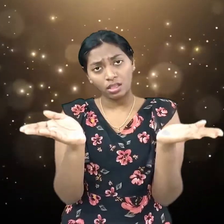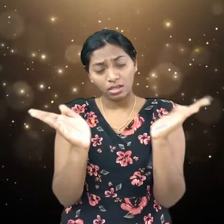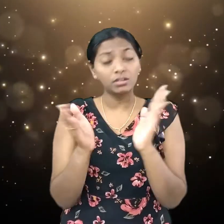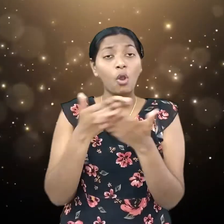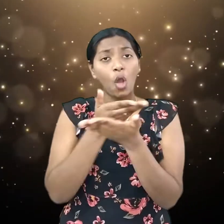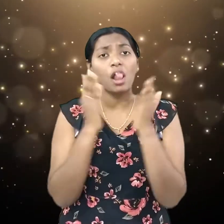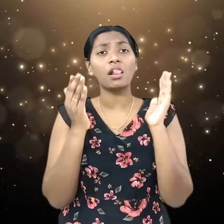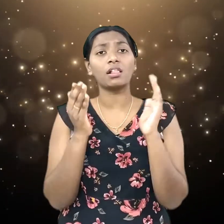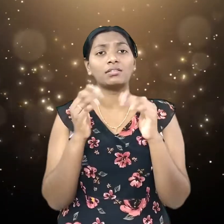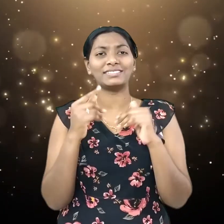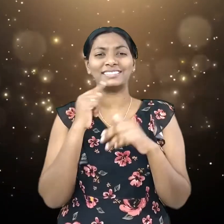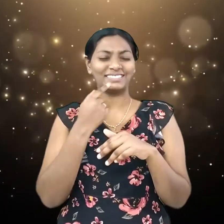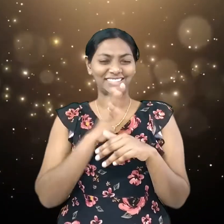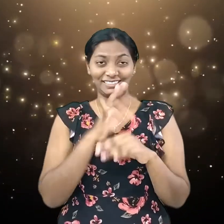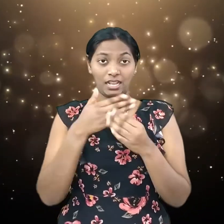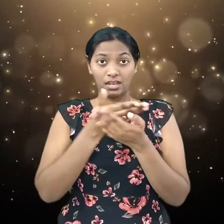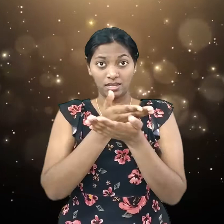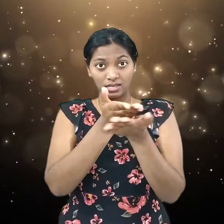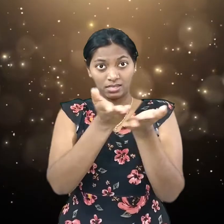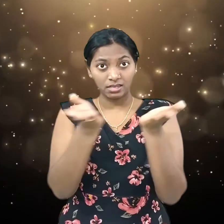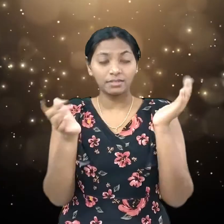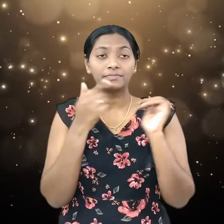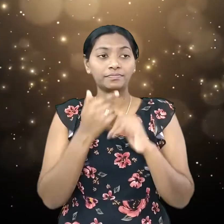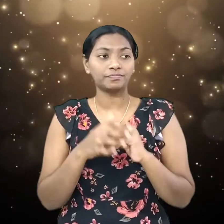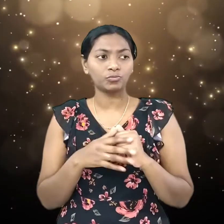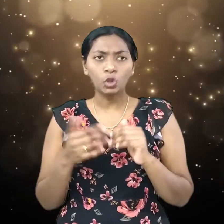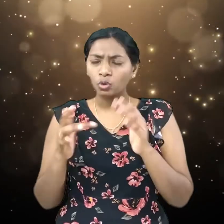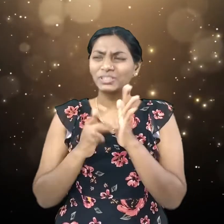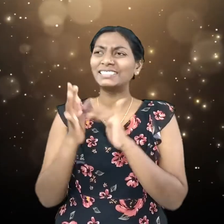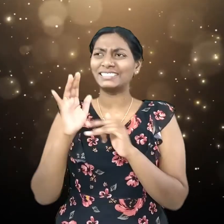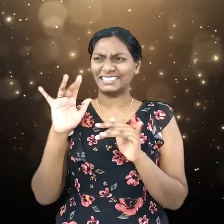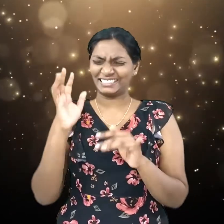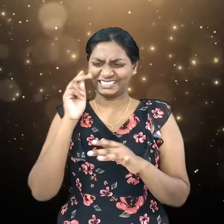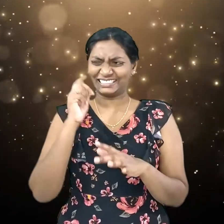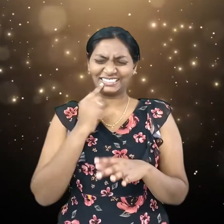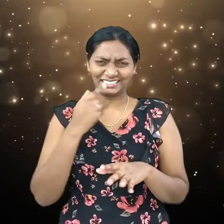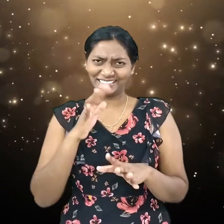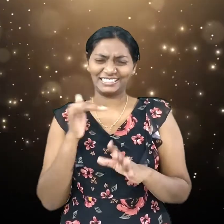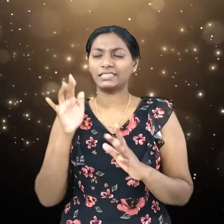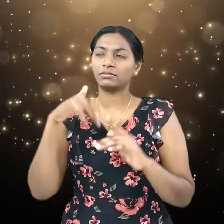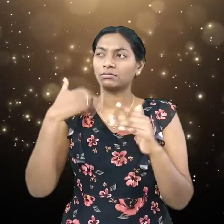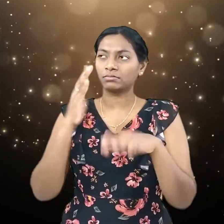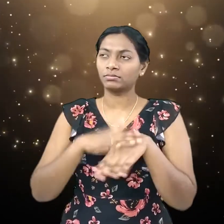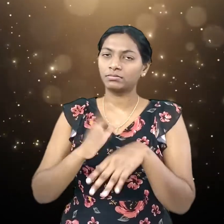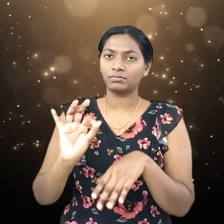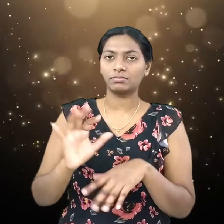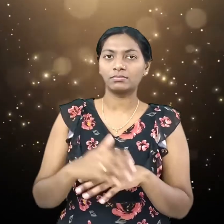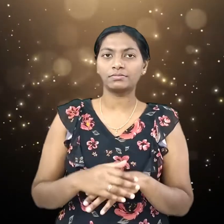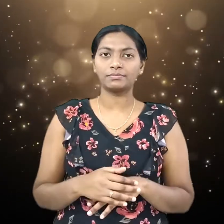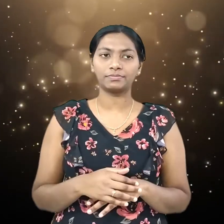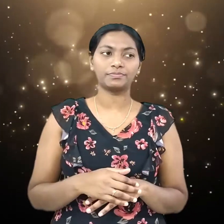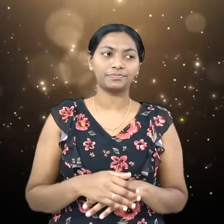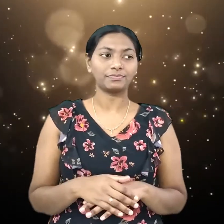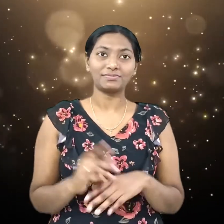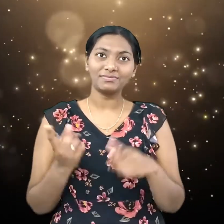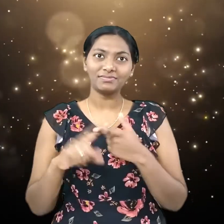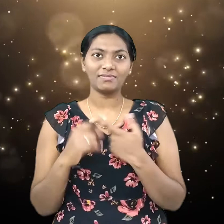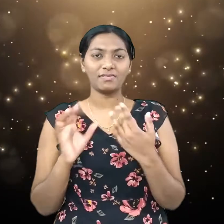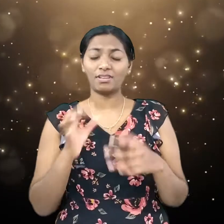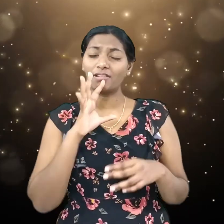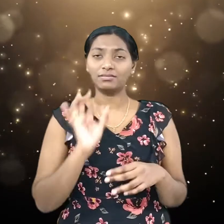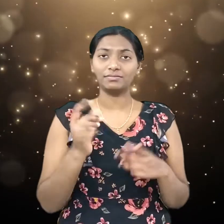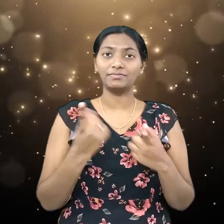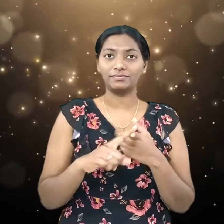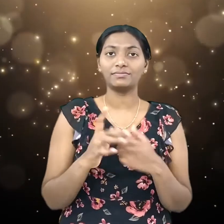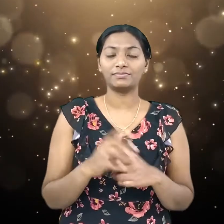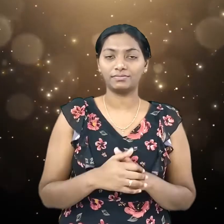मसीह, मैं चिंता मत, तुम्हें पता लगेगा, ये होना है, ये सच है। क्या है ये, कि बाइबल कहती है परमेश्वर की बातें